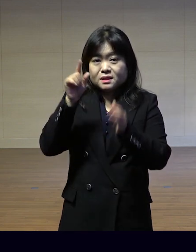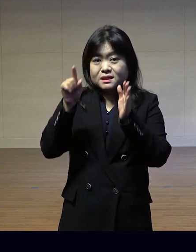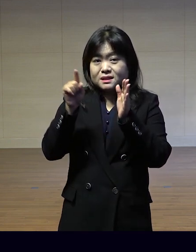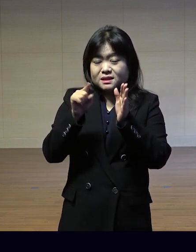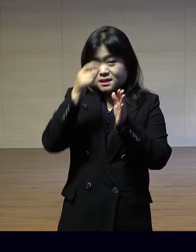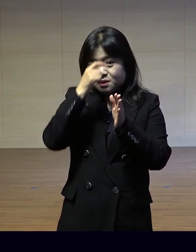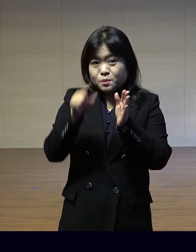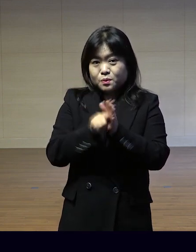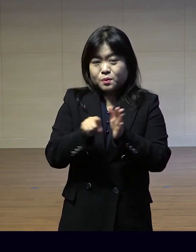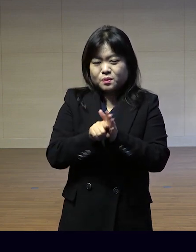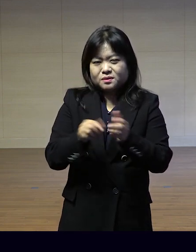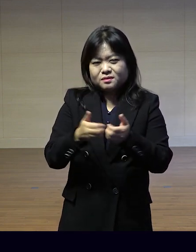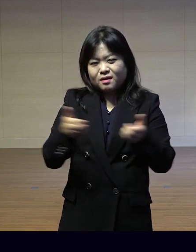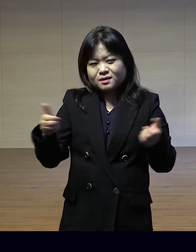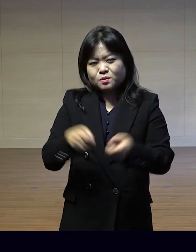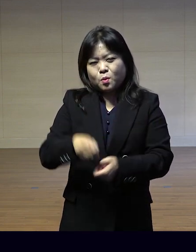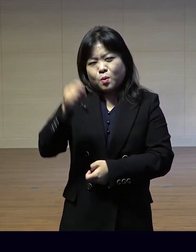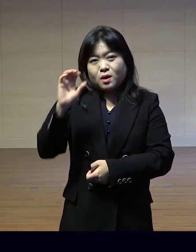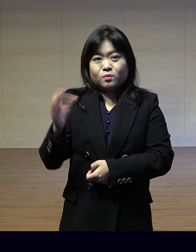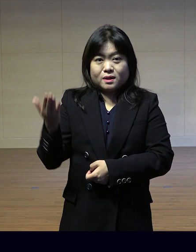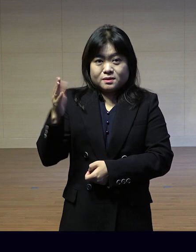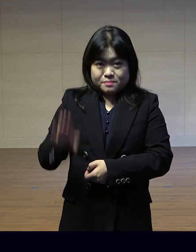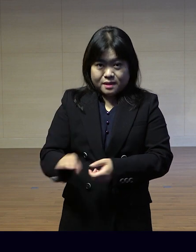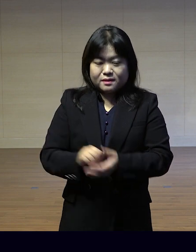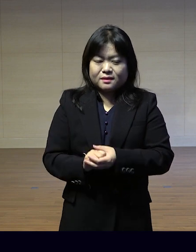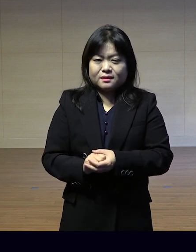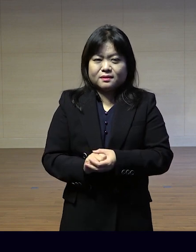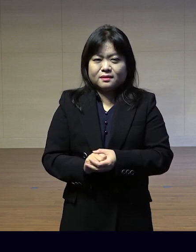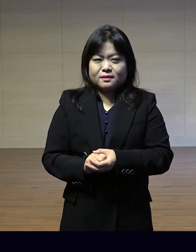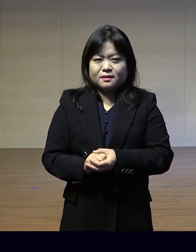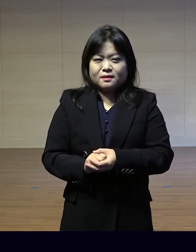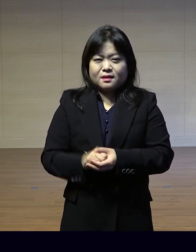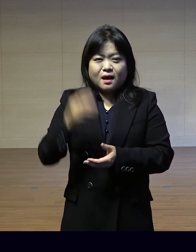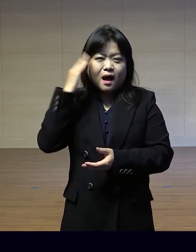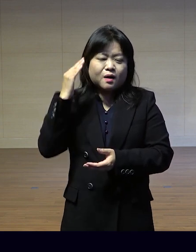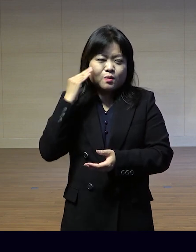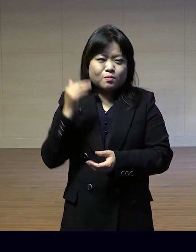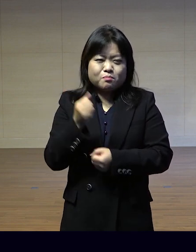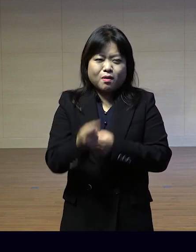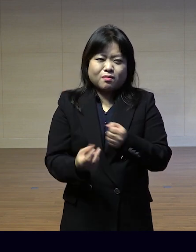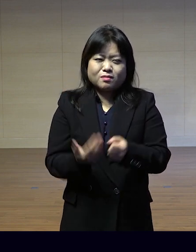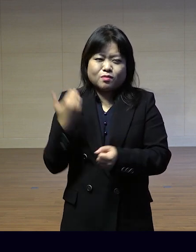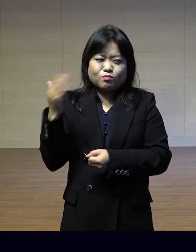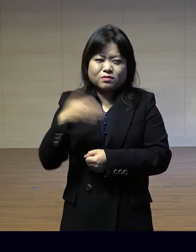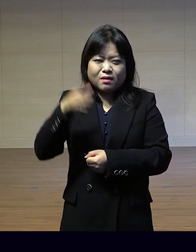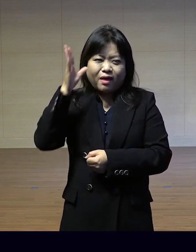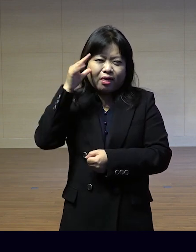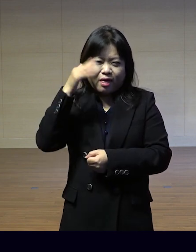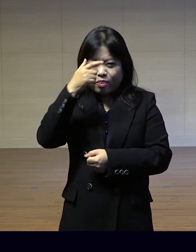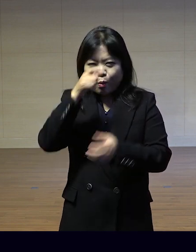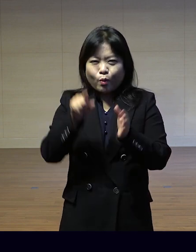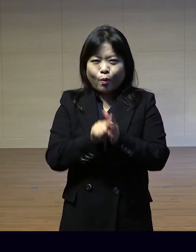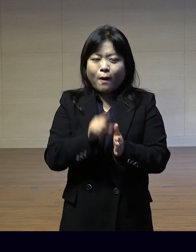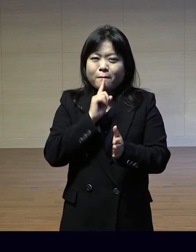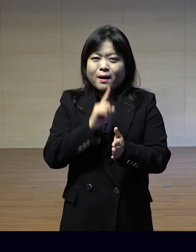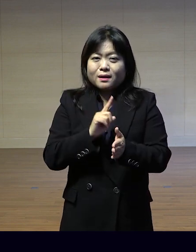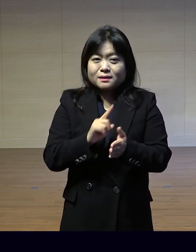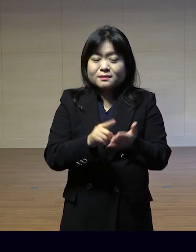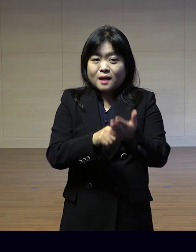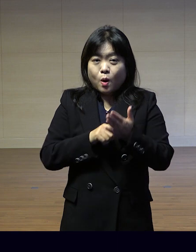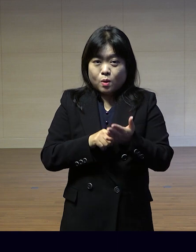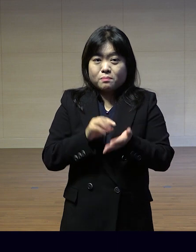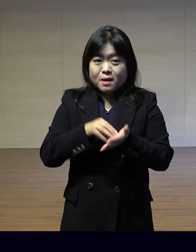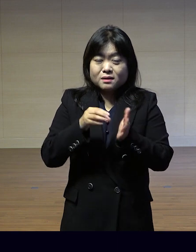지 오래됐지만은 오죽하면은 우리나라에 몇 년 전부터 개독교라는 표현이 나올 정도로 그 예수의